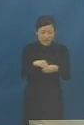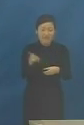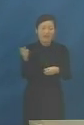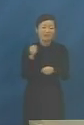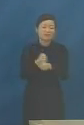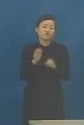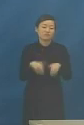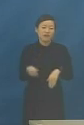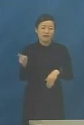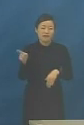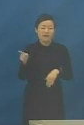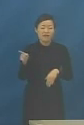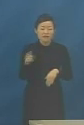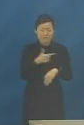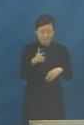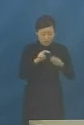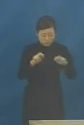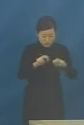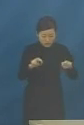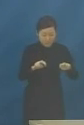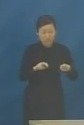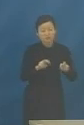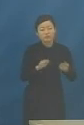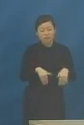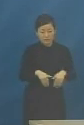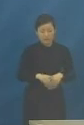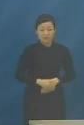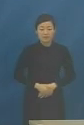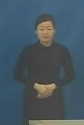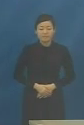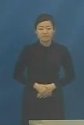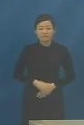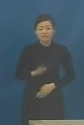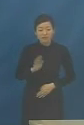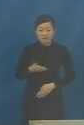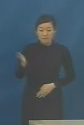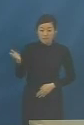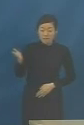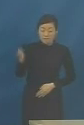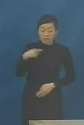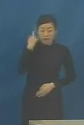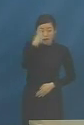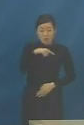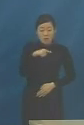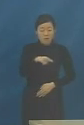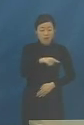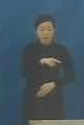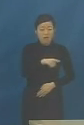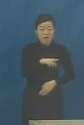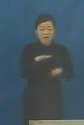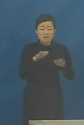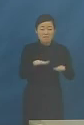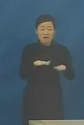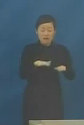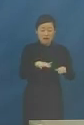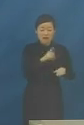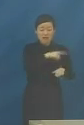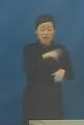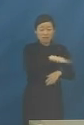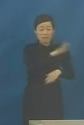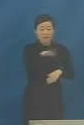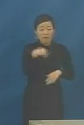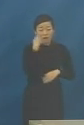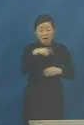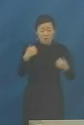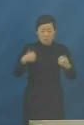分析をされたということでありますしかしあまりにもその辺にいそうな人なのでもう驚いた